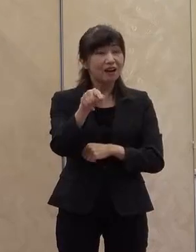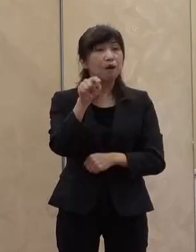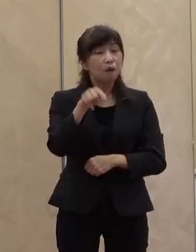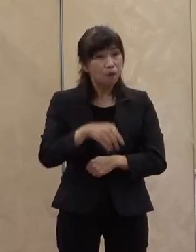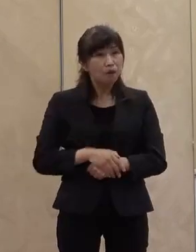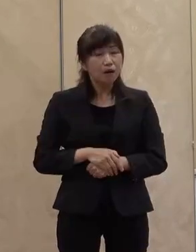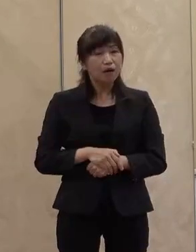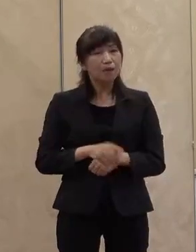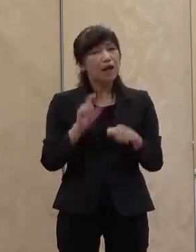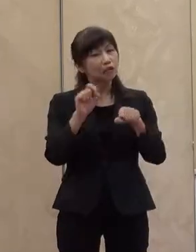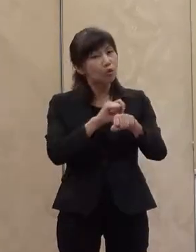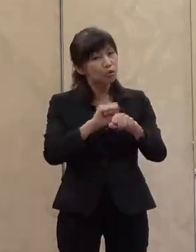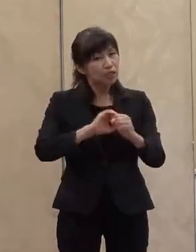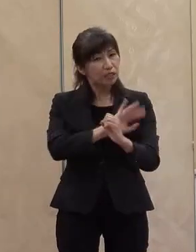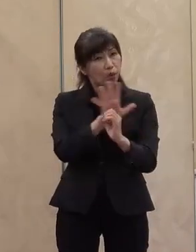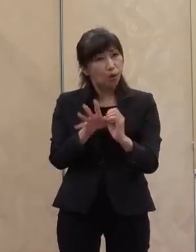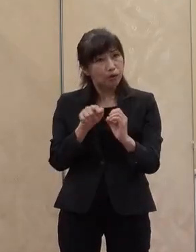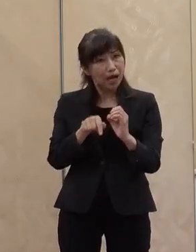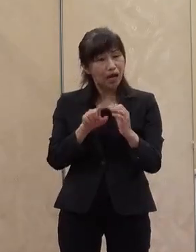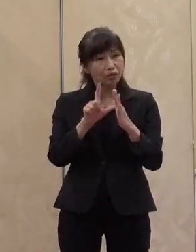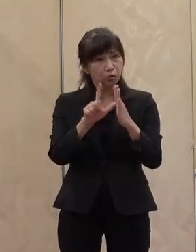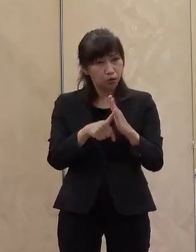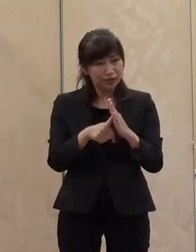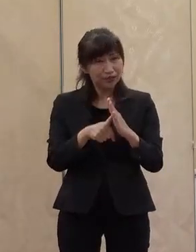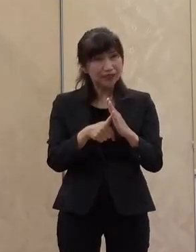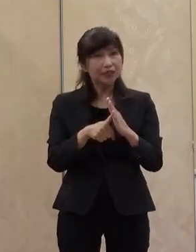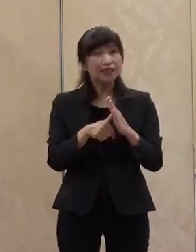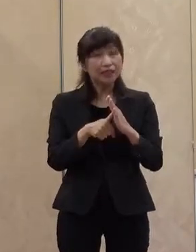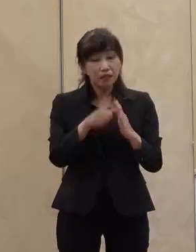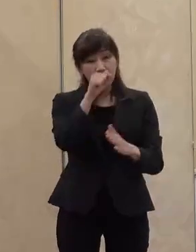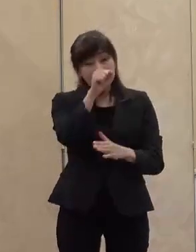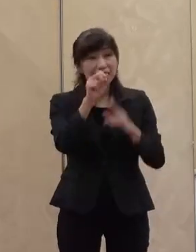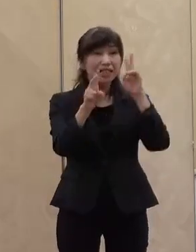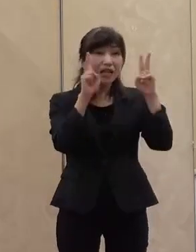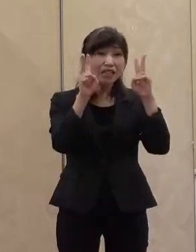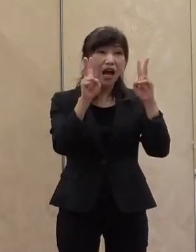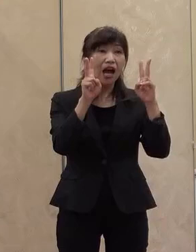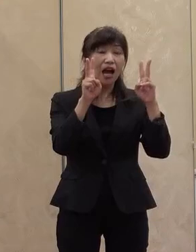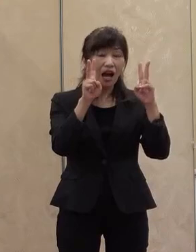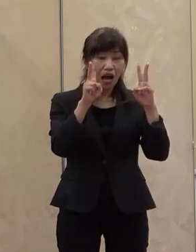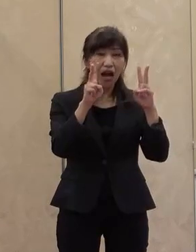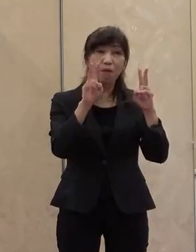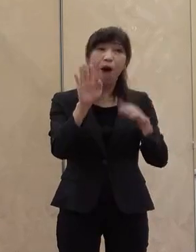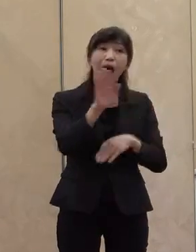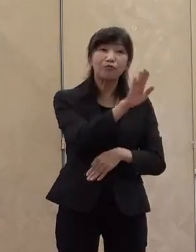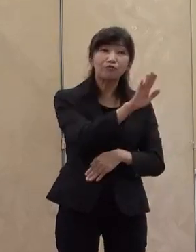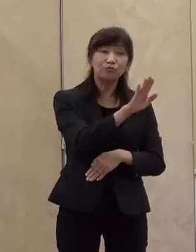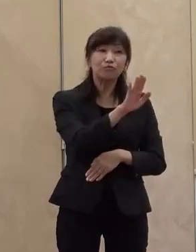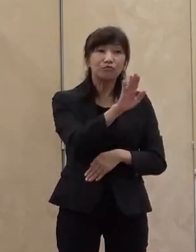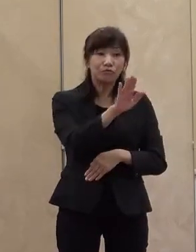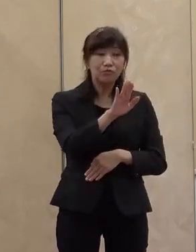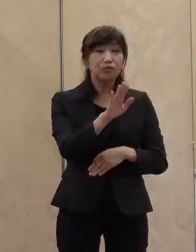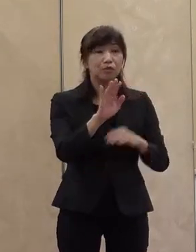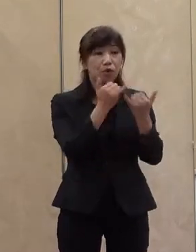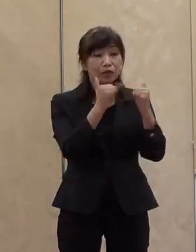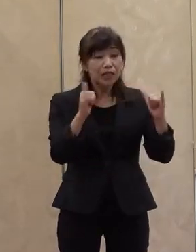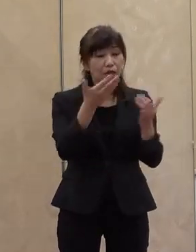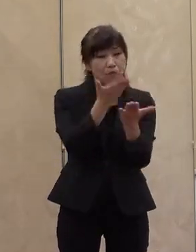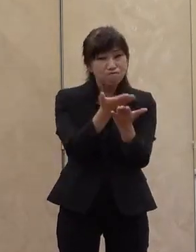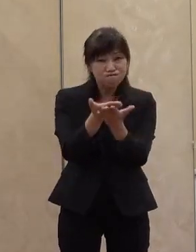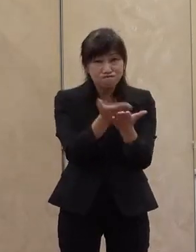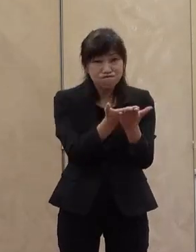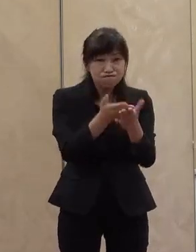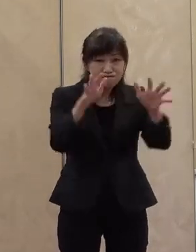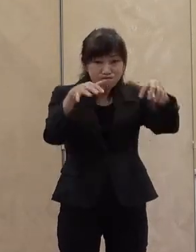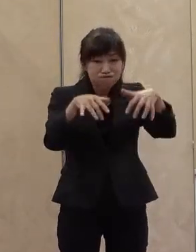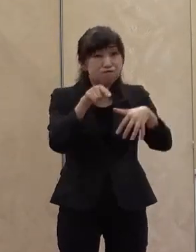コロナ禍において、事業者、これは好調な事業者もたくさんいますから、この事業者に対して求人をどんどん開拓をしていきます。で求